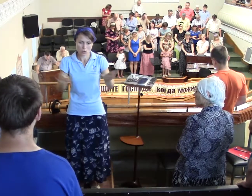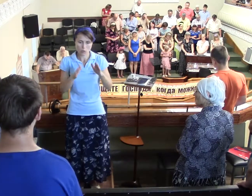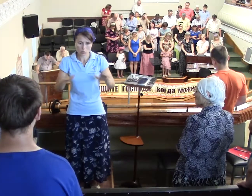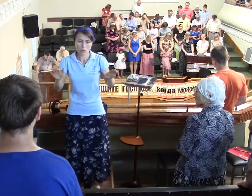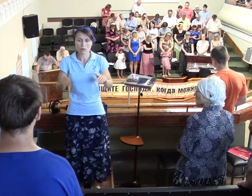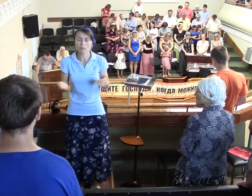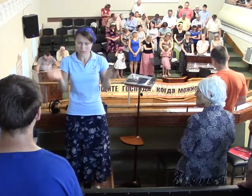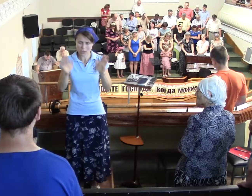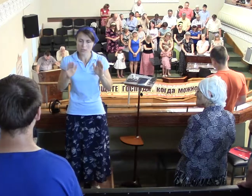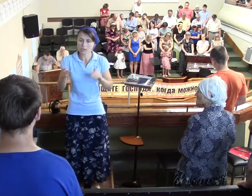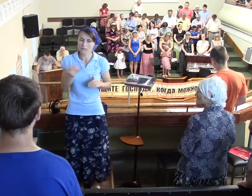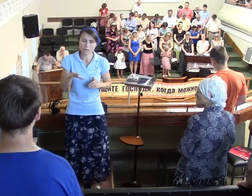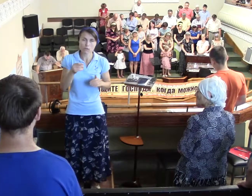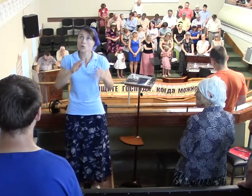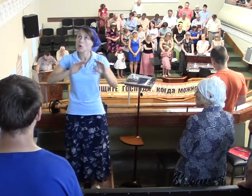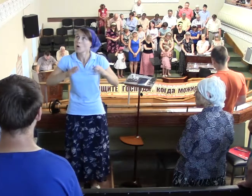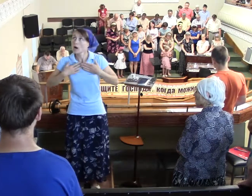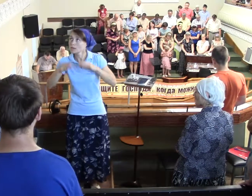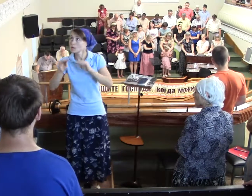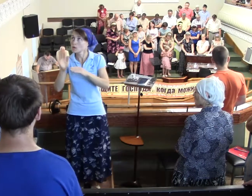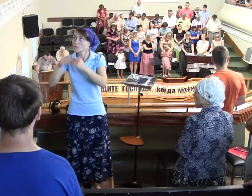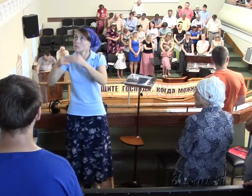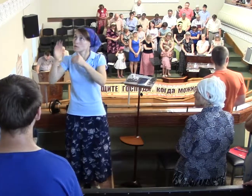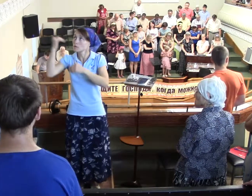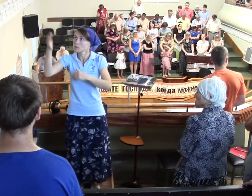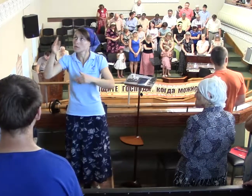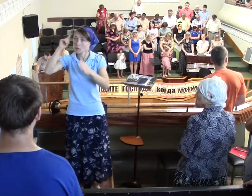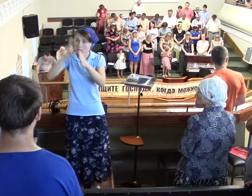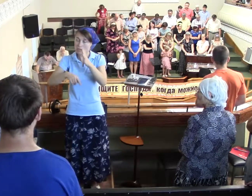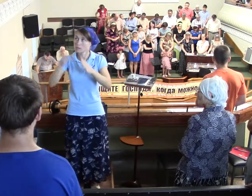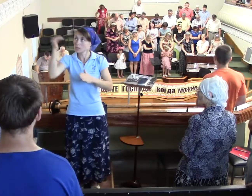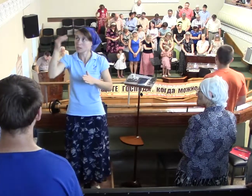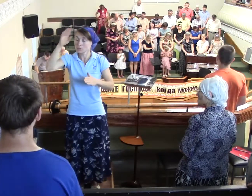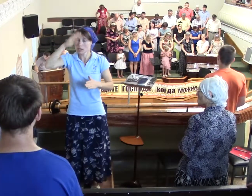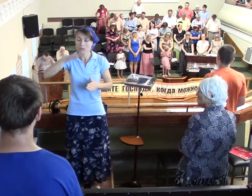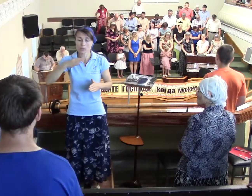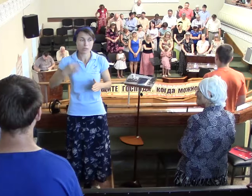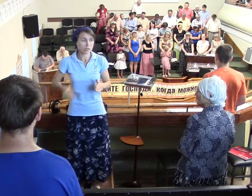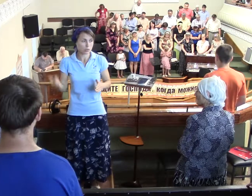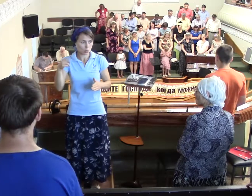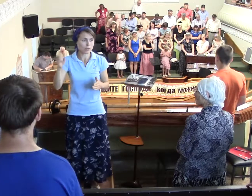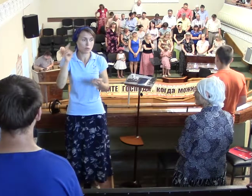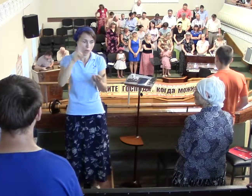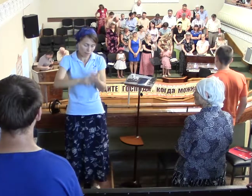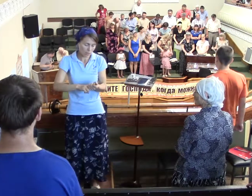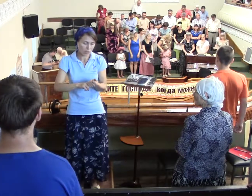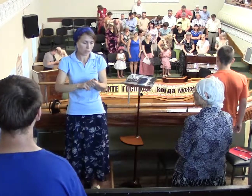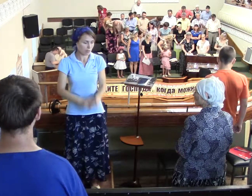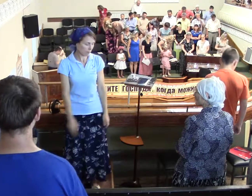славу, Господи. Все это придем в руки Твои святые, уповаем на Тебя, великого Бога, Отца, Сына, Святого Духа. Аминь.